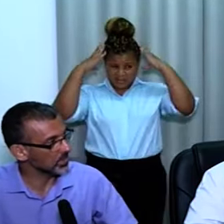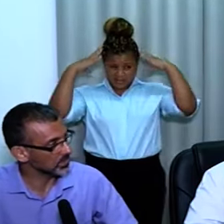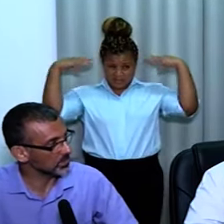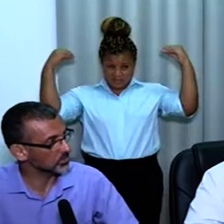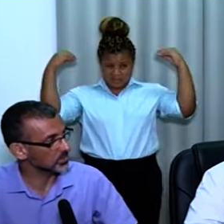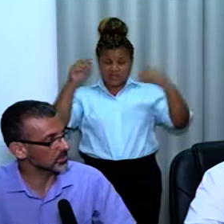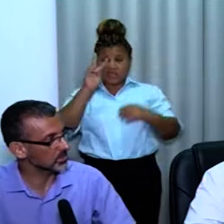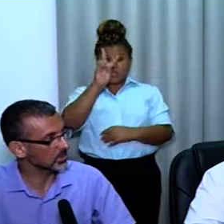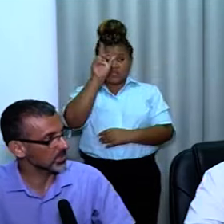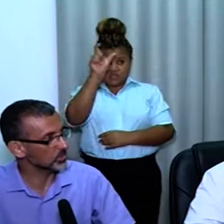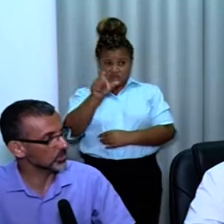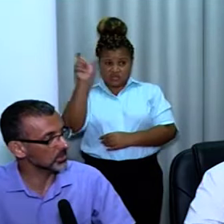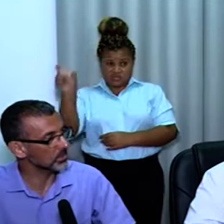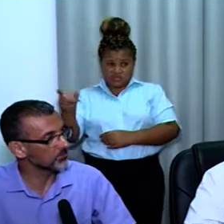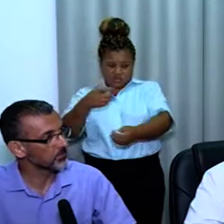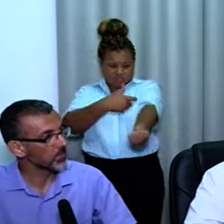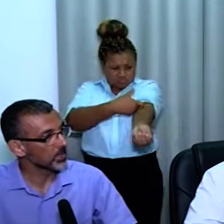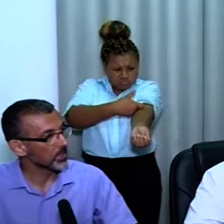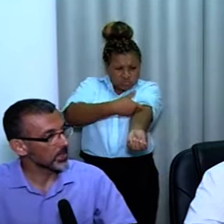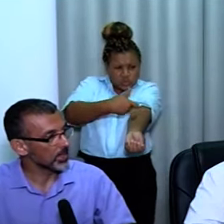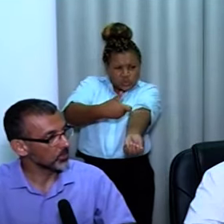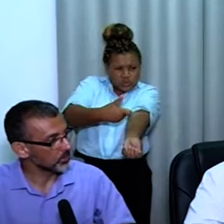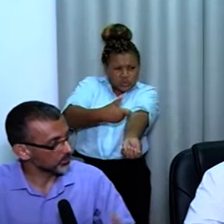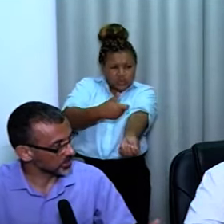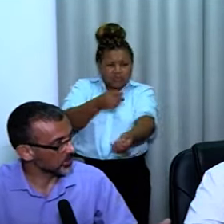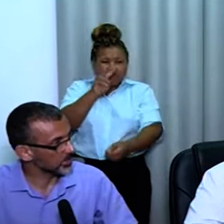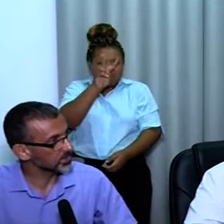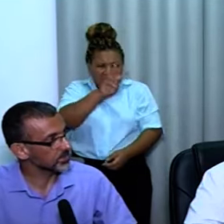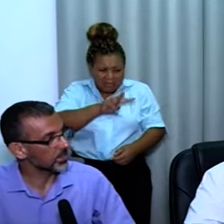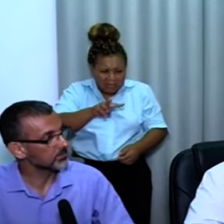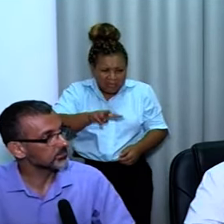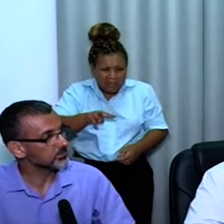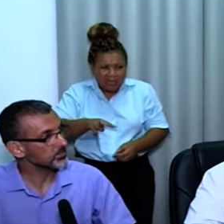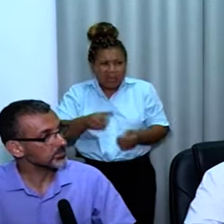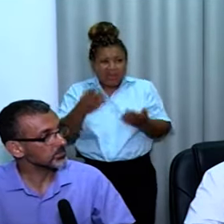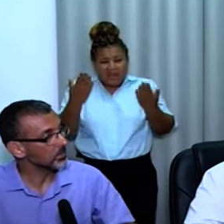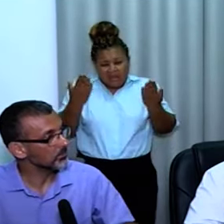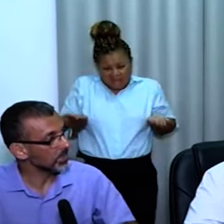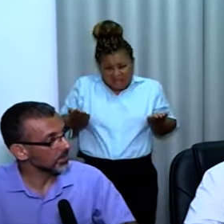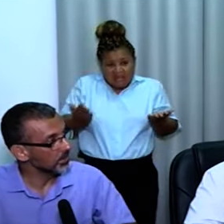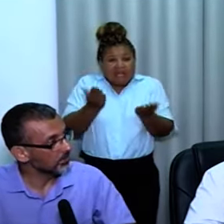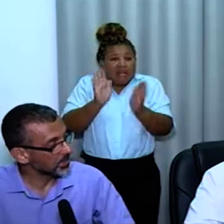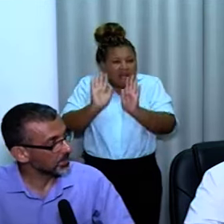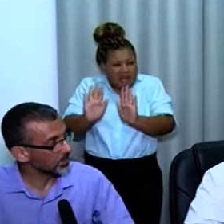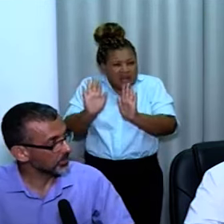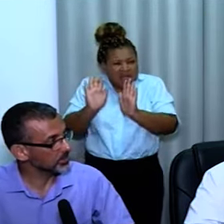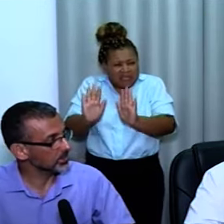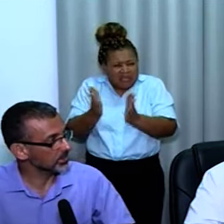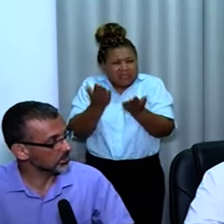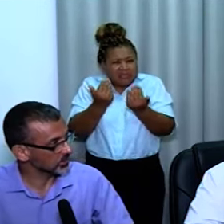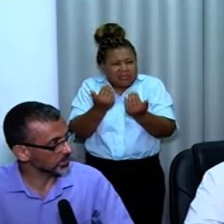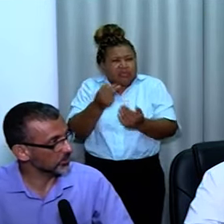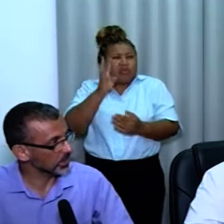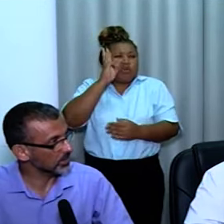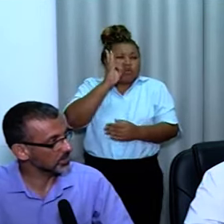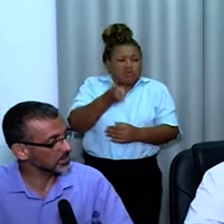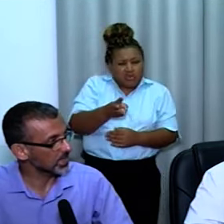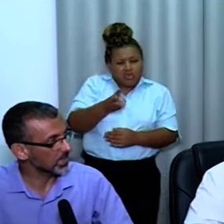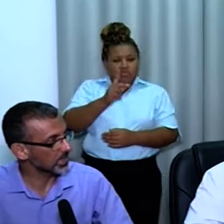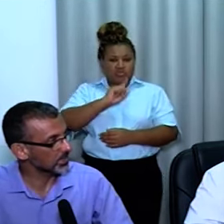depuis les temps autres si casualty et nous espérons résultat. Mais pendant la nuit, zone